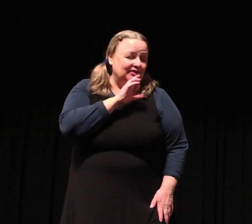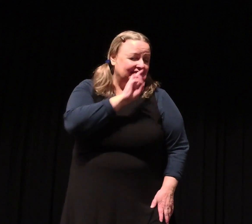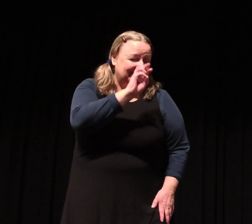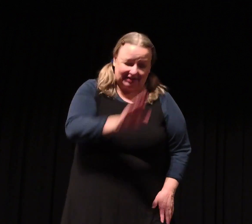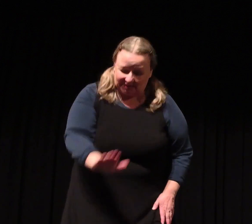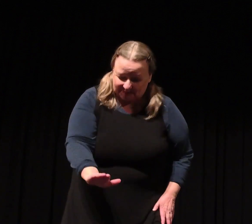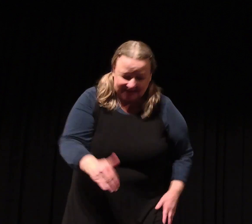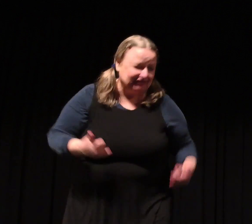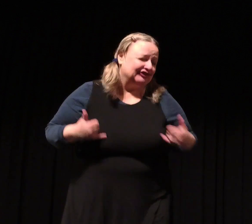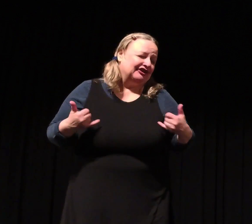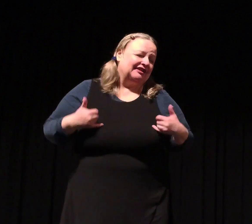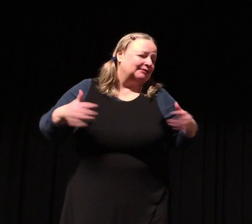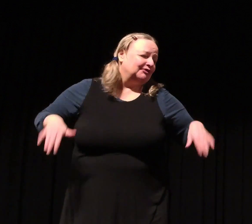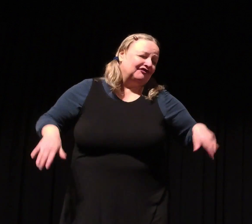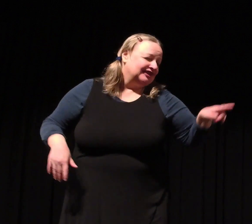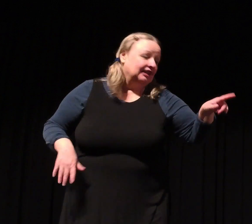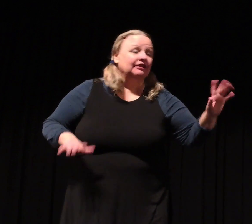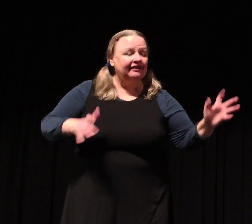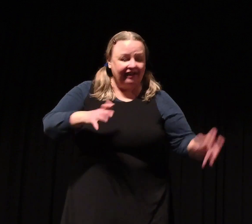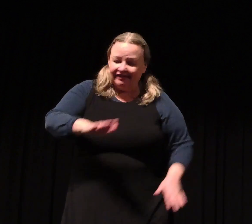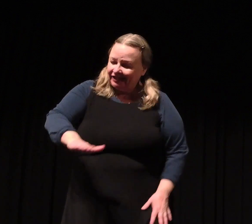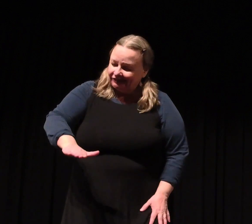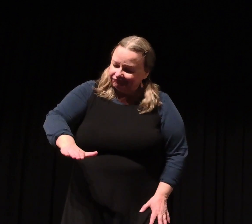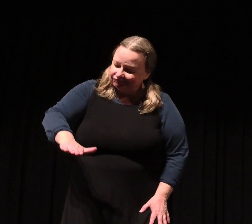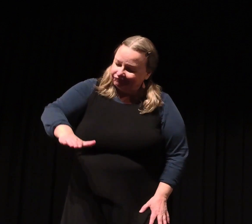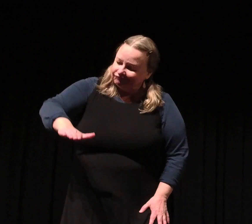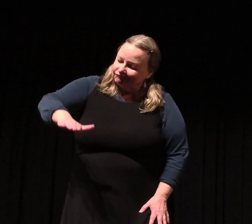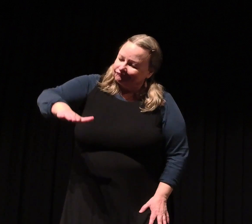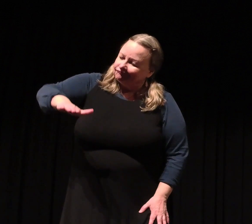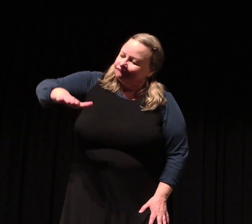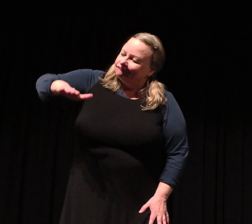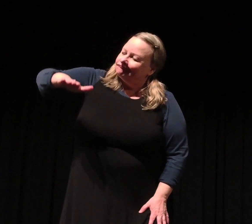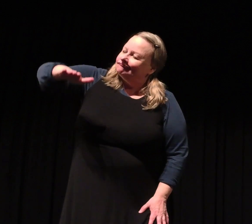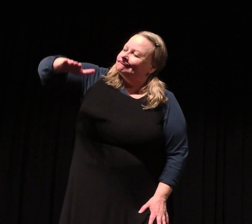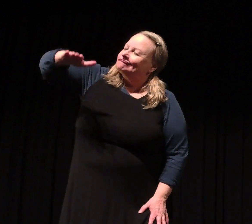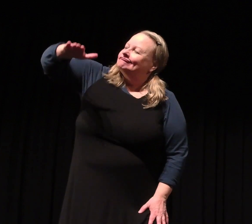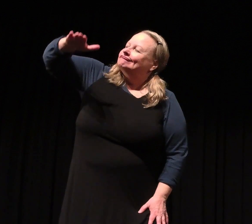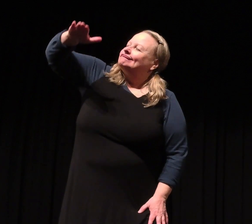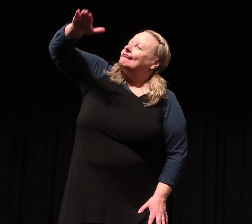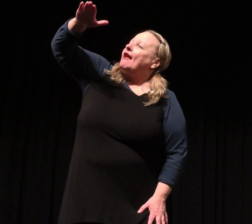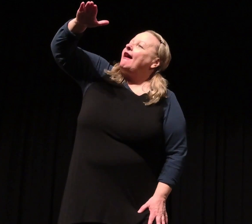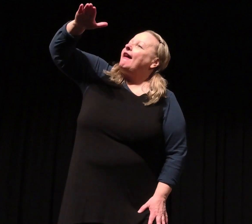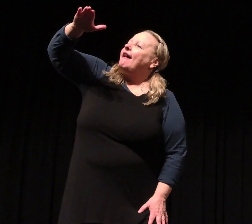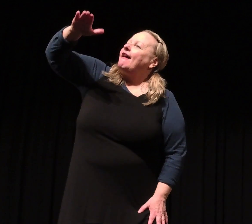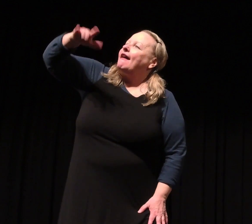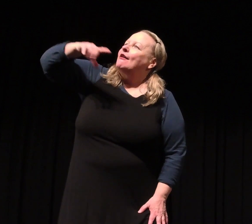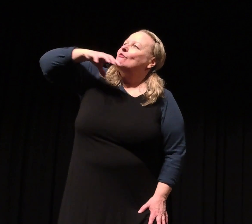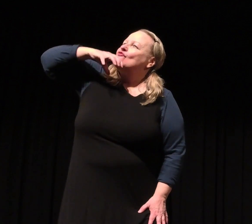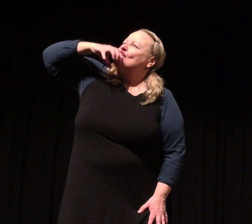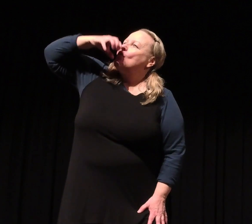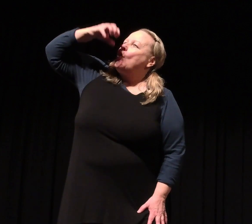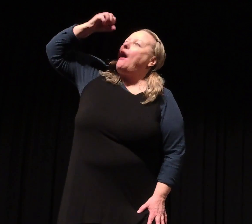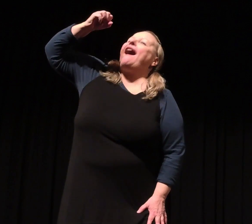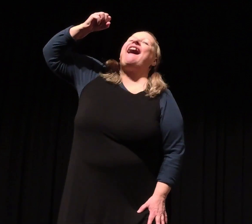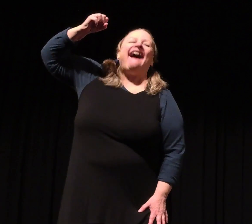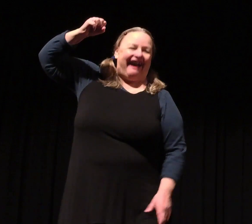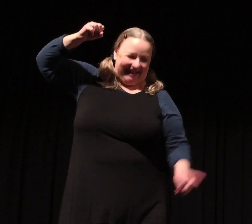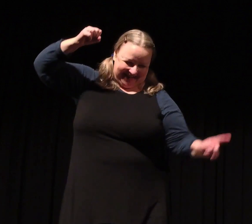Ben, écoute, là, chérie, t'as 6 ans, là. T'es jeune encore, là. Laisse-toi le temps de grandir. Puis quand tu